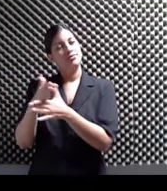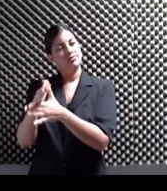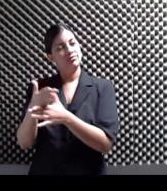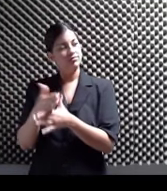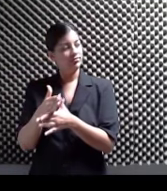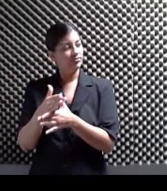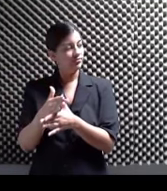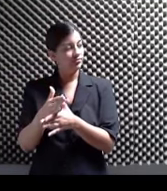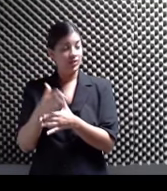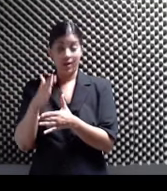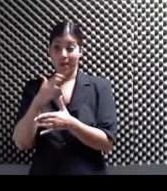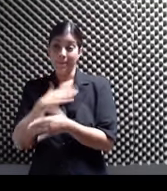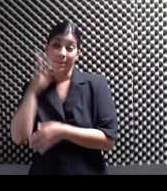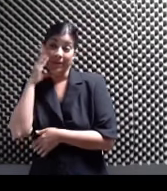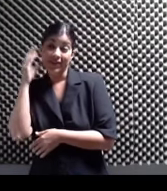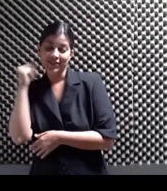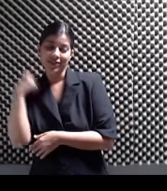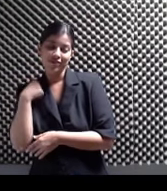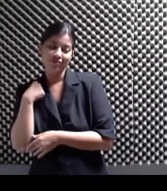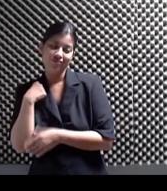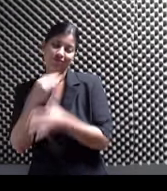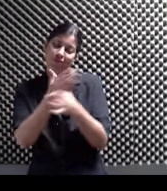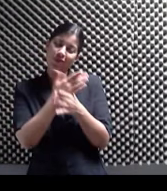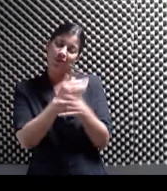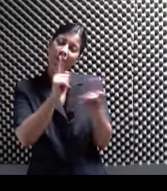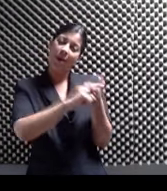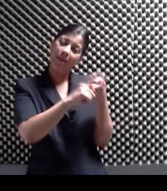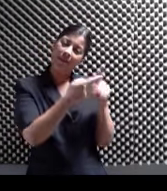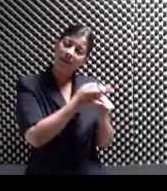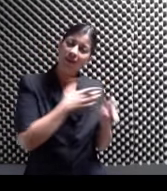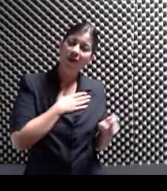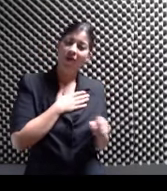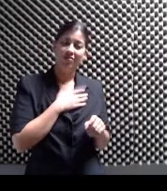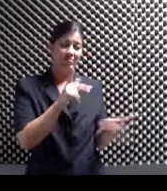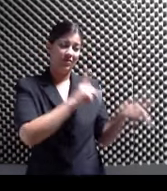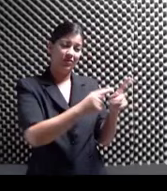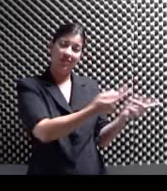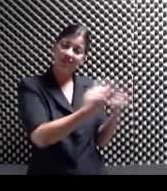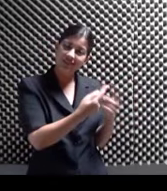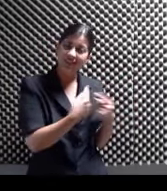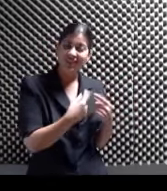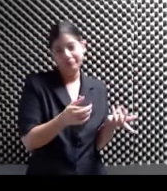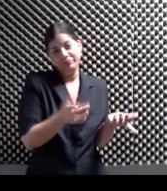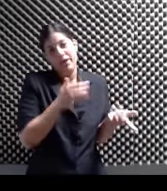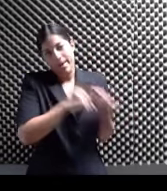a mis amigos y a las personas que van llegando, que yo pues siempre pienso que son mis amigos,